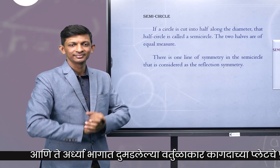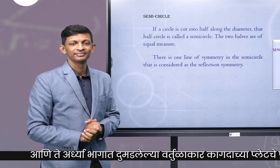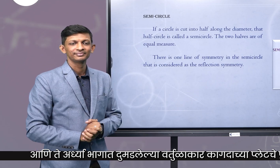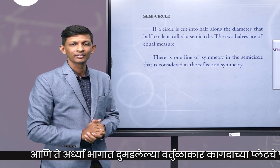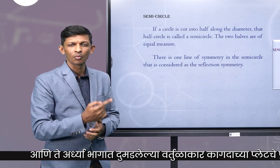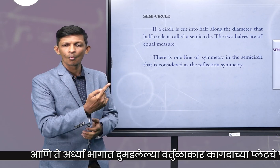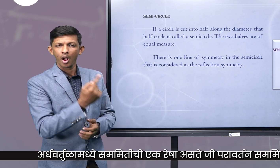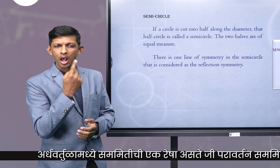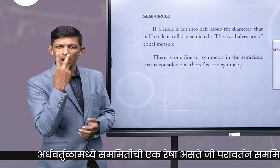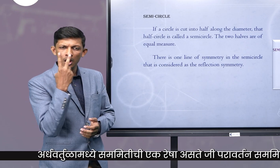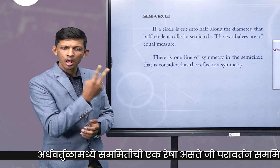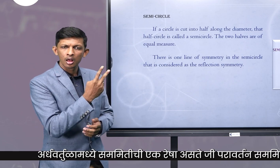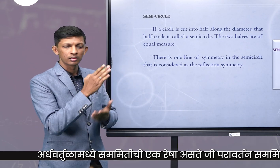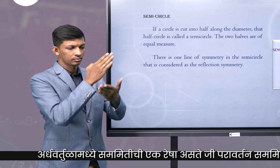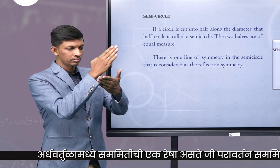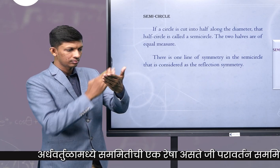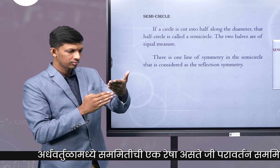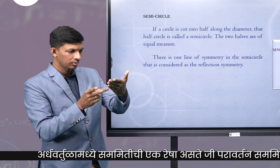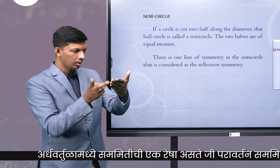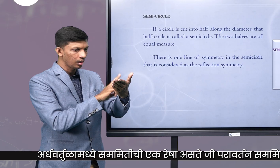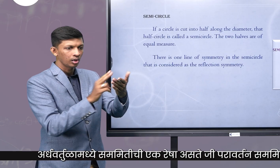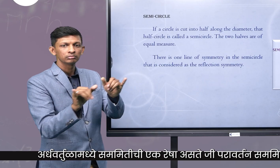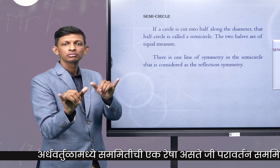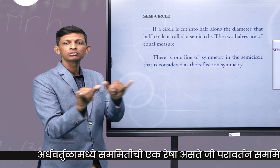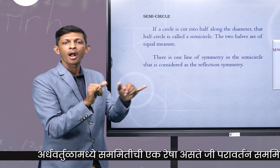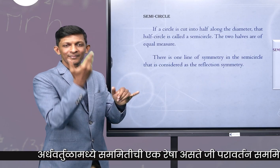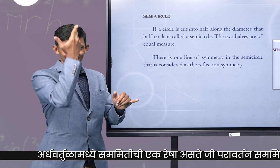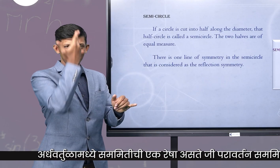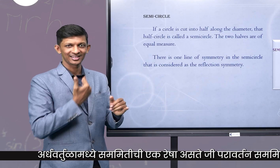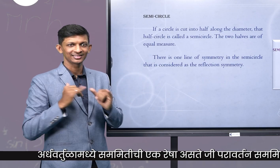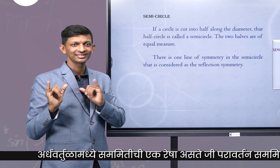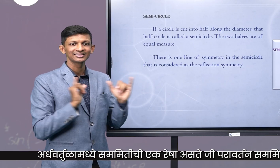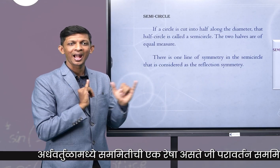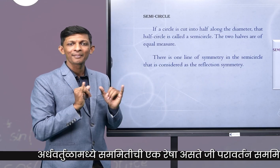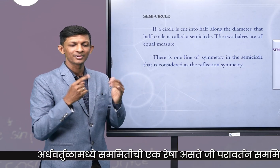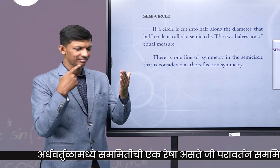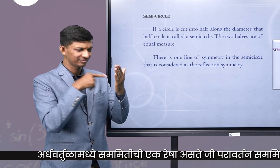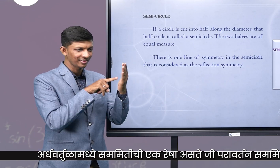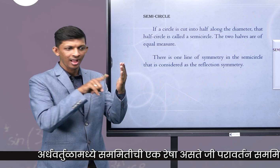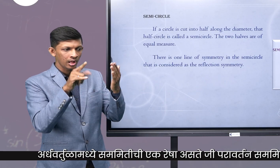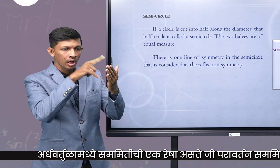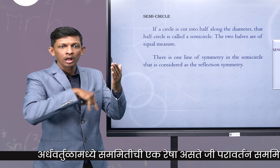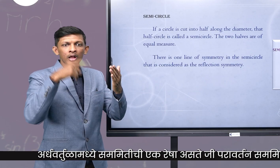प्रतिनिधित्व करते. अर्धवर्तुळामध्ये सममितीची एक रेषा असते जी परावर्तन सममिती मानली